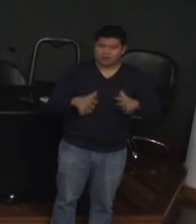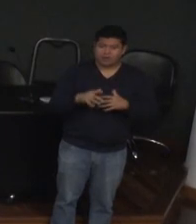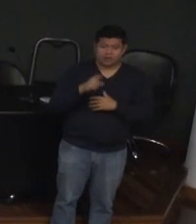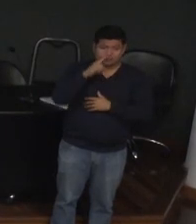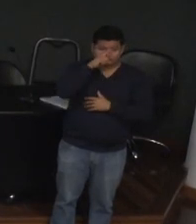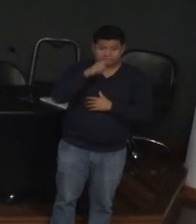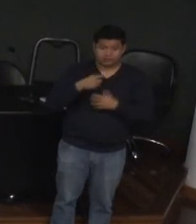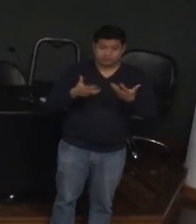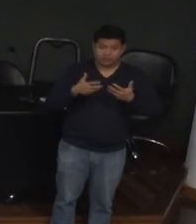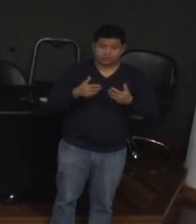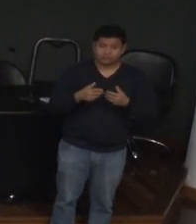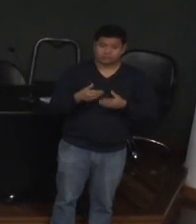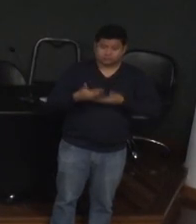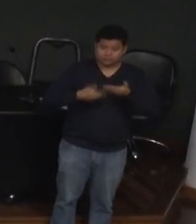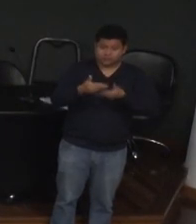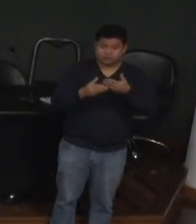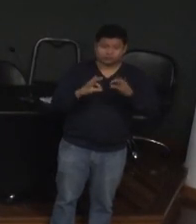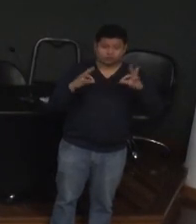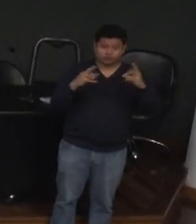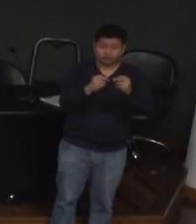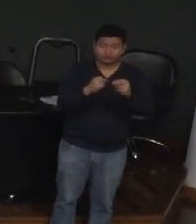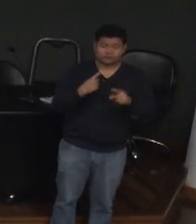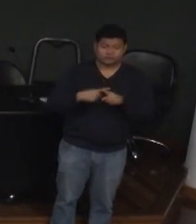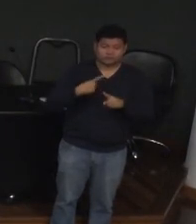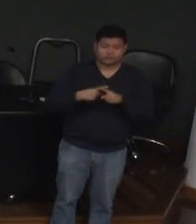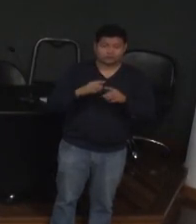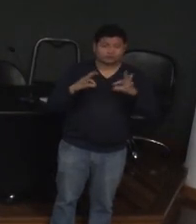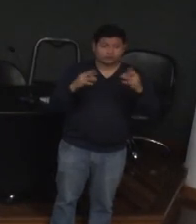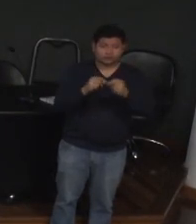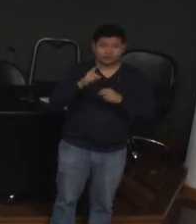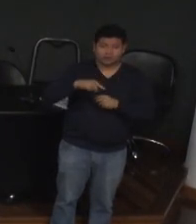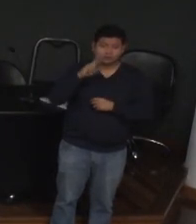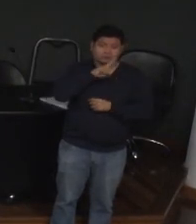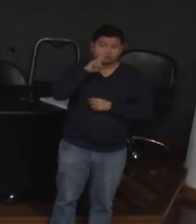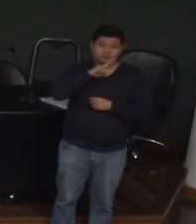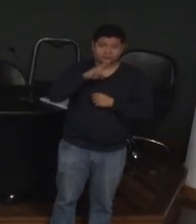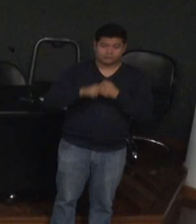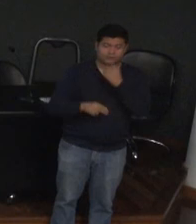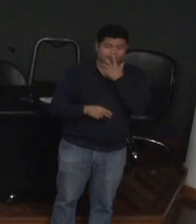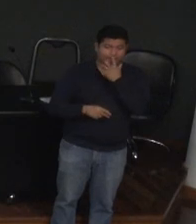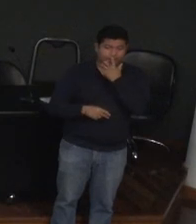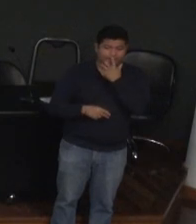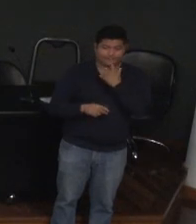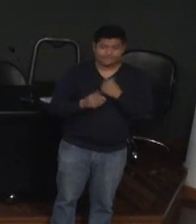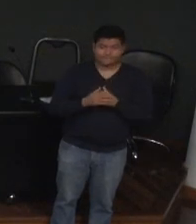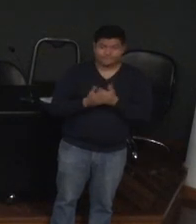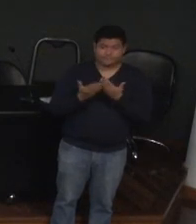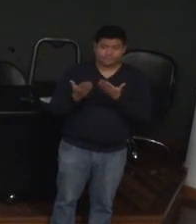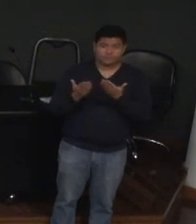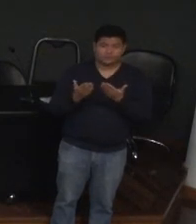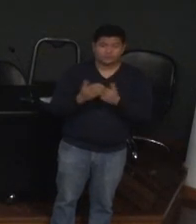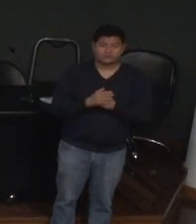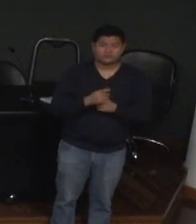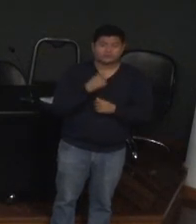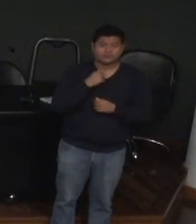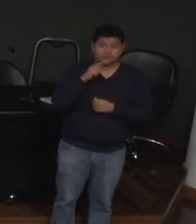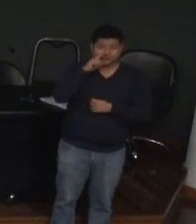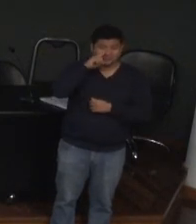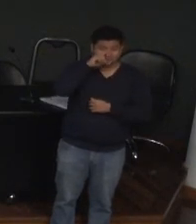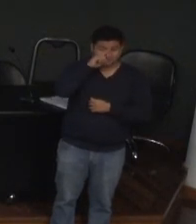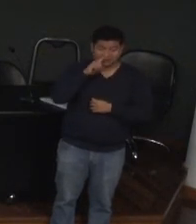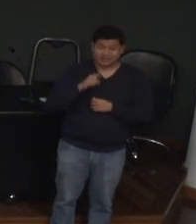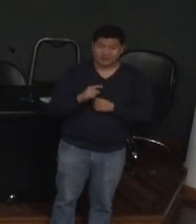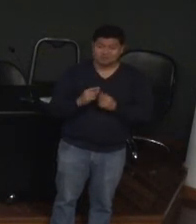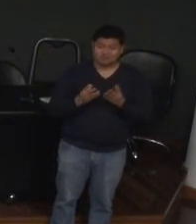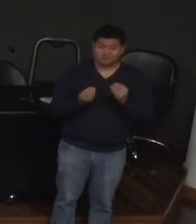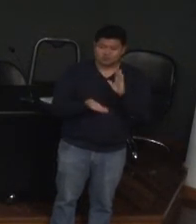tratar tudo. Quando você quer tratar tudo, porque tudo é extremo, tudo é urgente, o teu apetite é muito alto de risco. Então é por isso que a